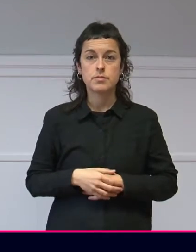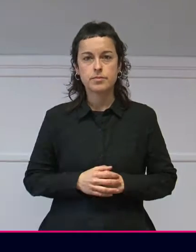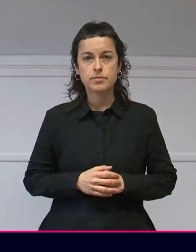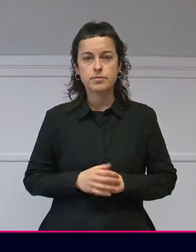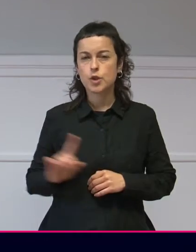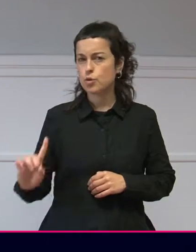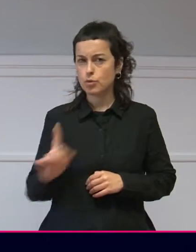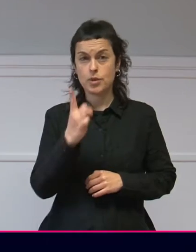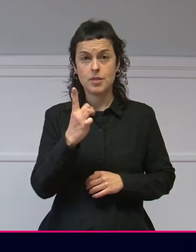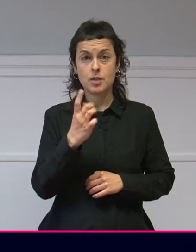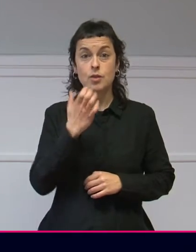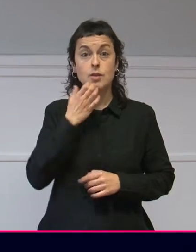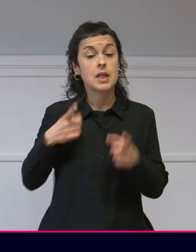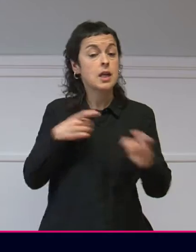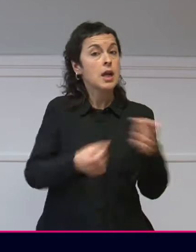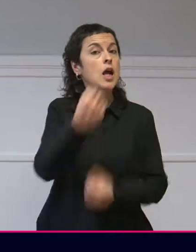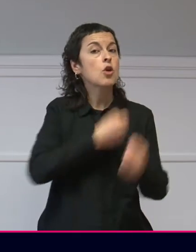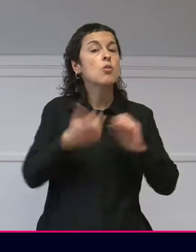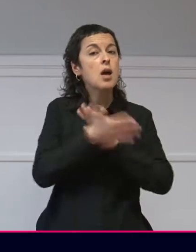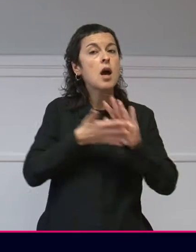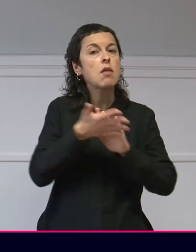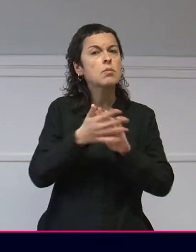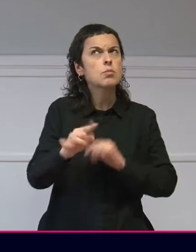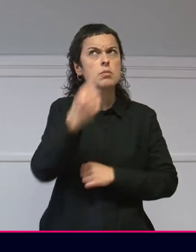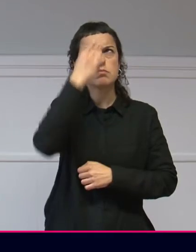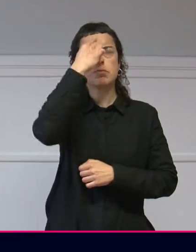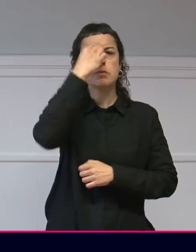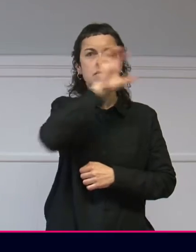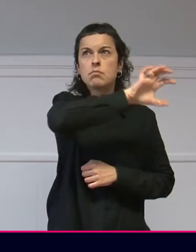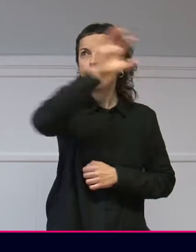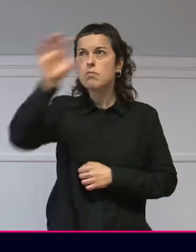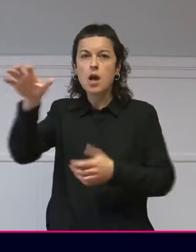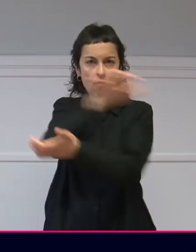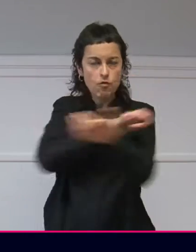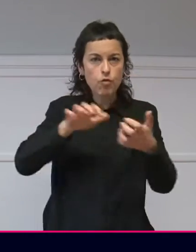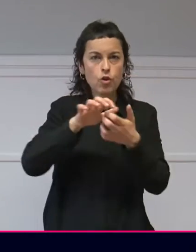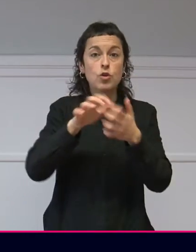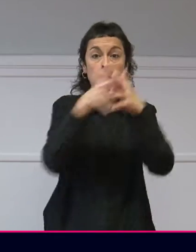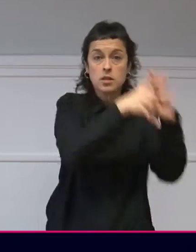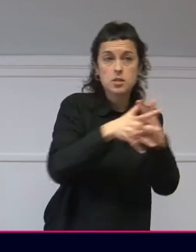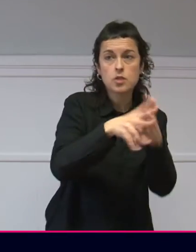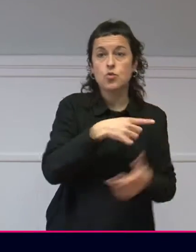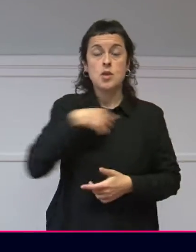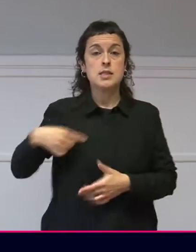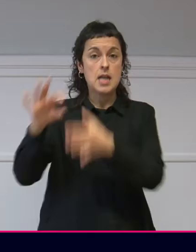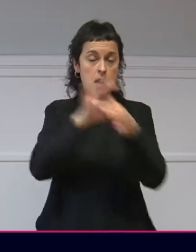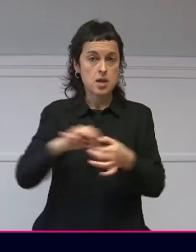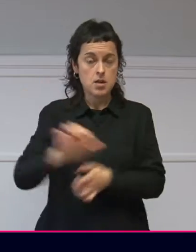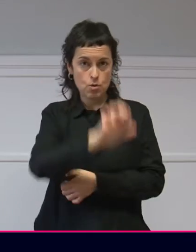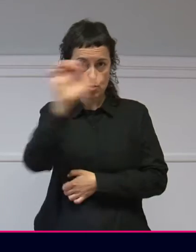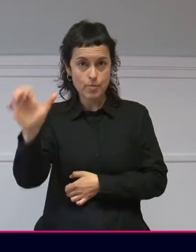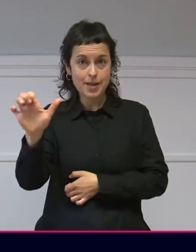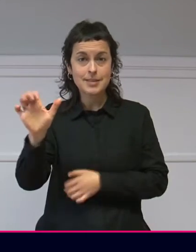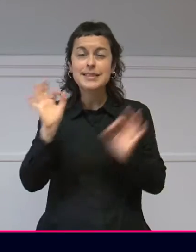behin, ekonomia gerra hitz egiten dugunean, bloken arteko borroka da bururatzen zaigun lehenengo kontua. Estatu Batuen, Txinaren eta